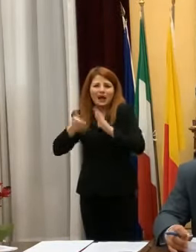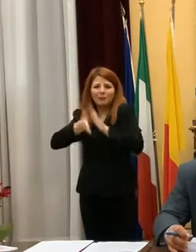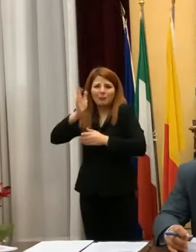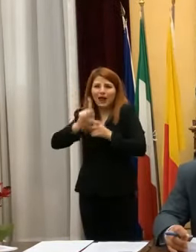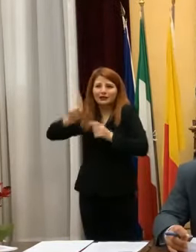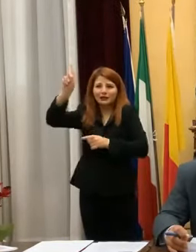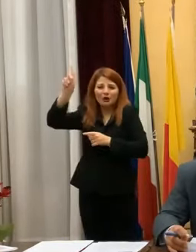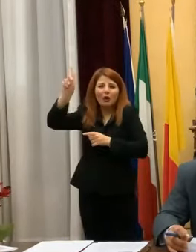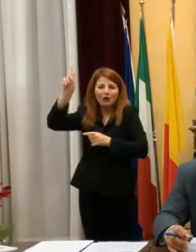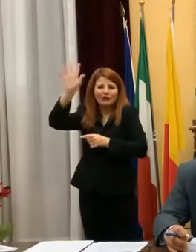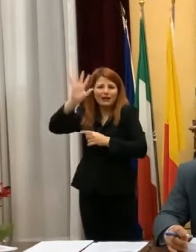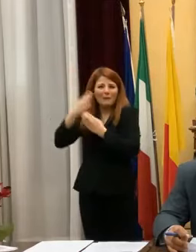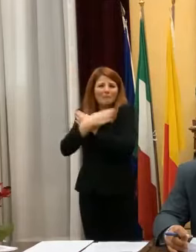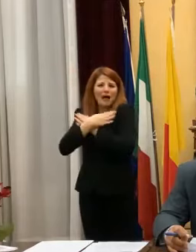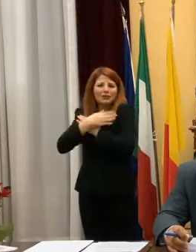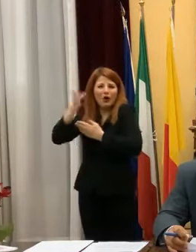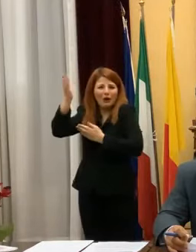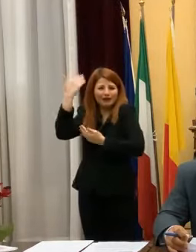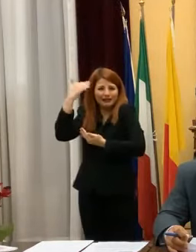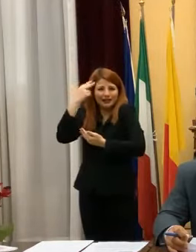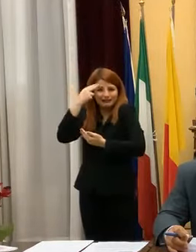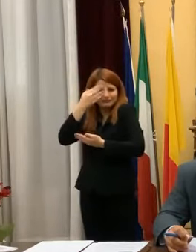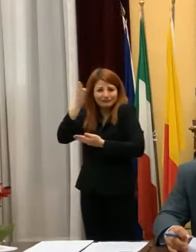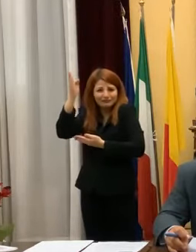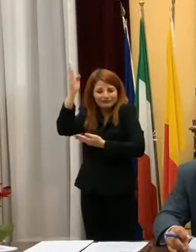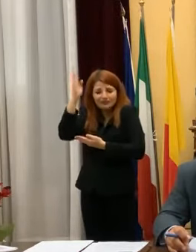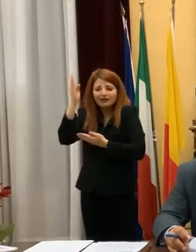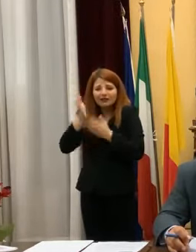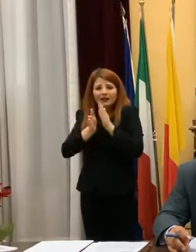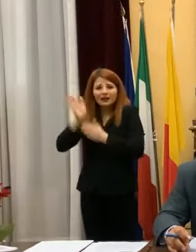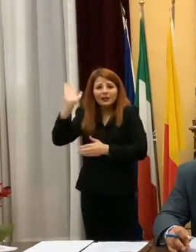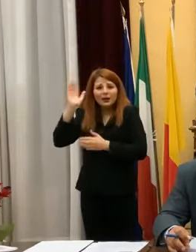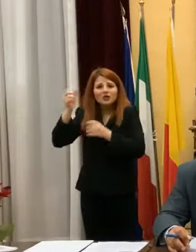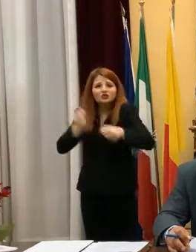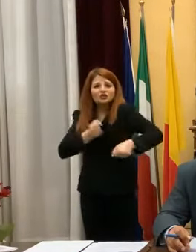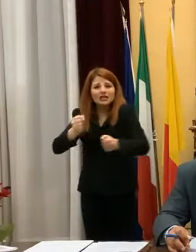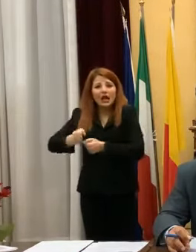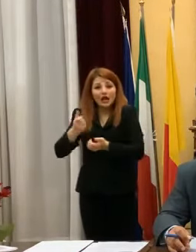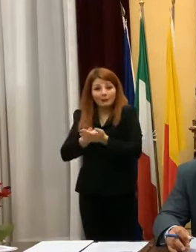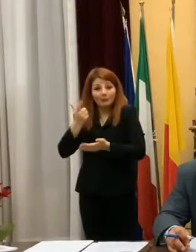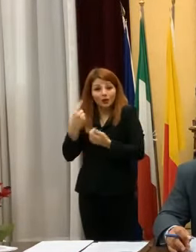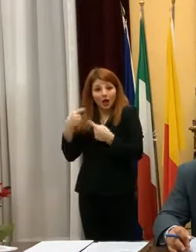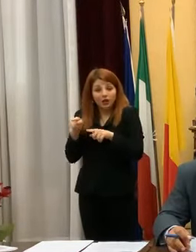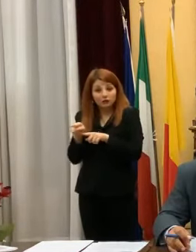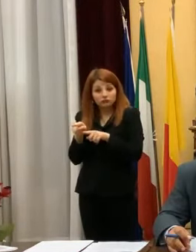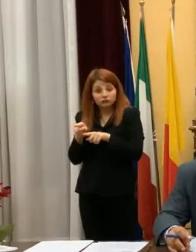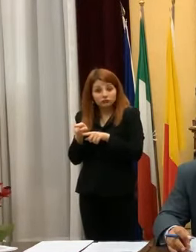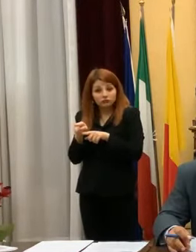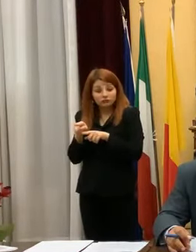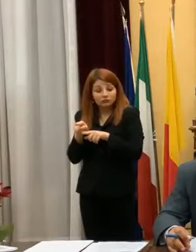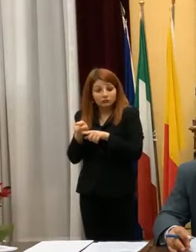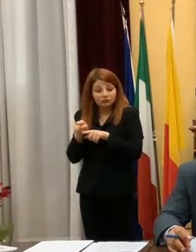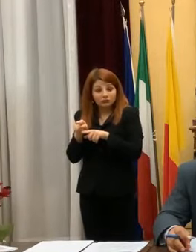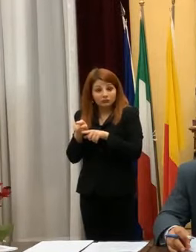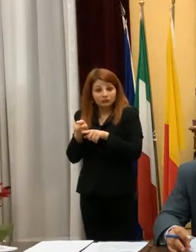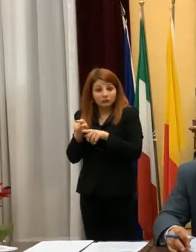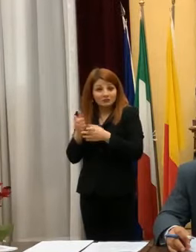magari del virus parte di queste persone non ne disconoscevano